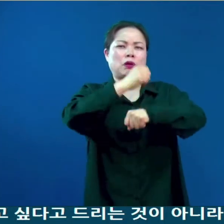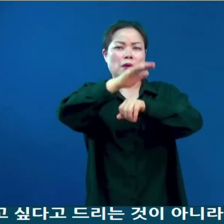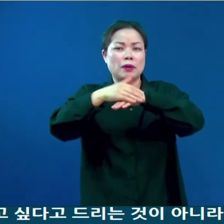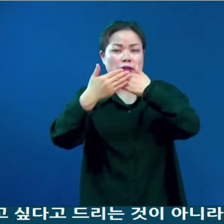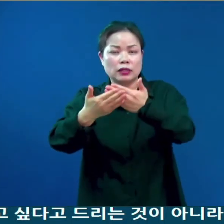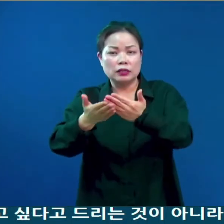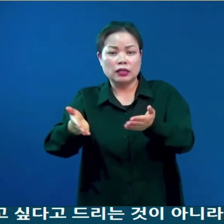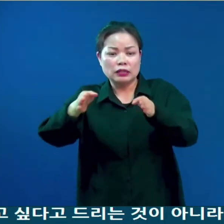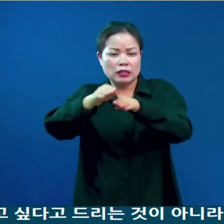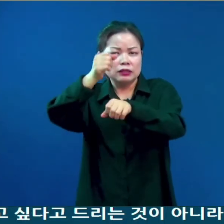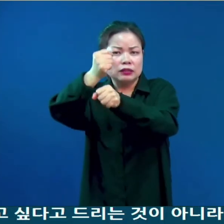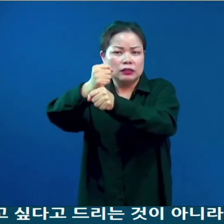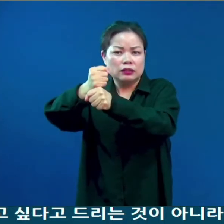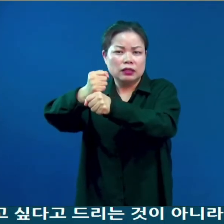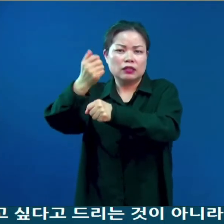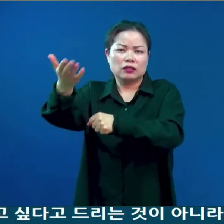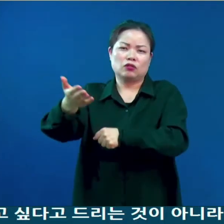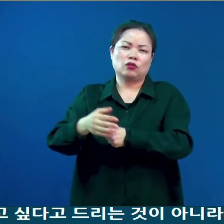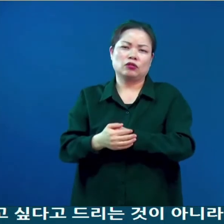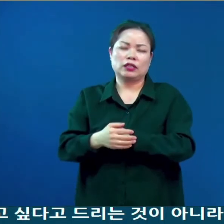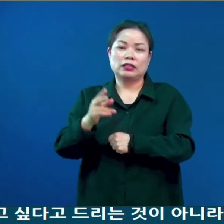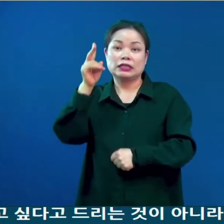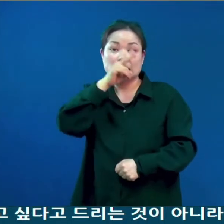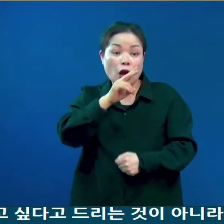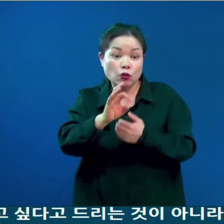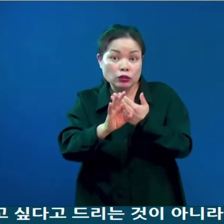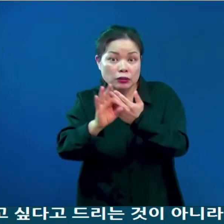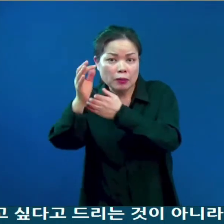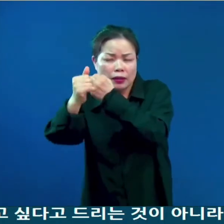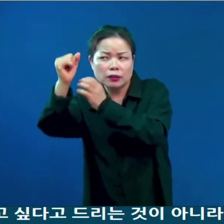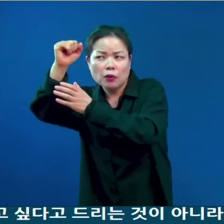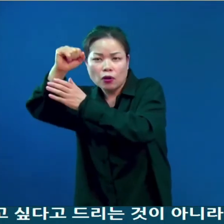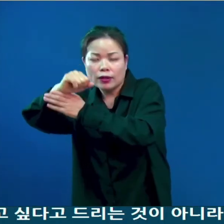제단을 쌓다가 실패한 인물이 사울이라면